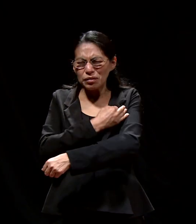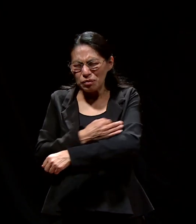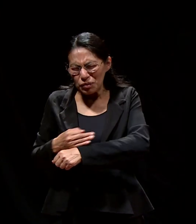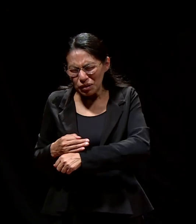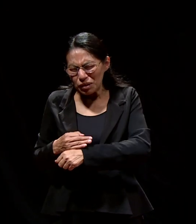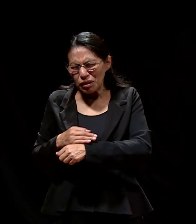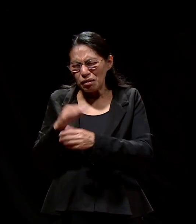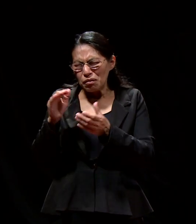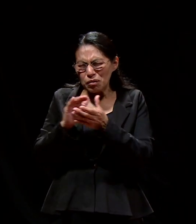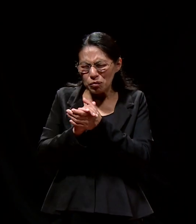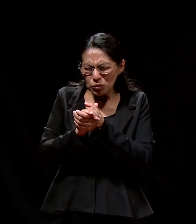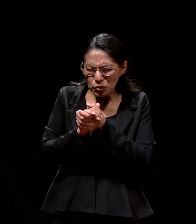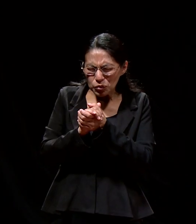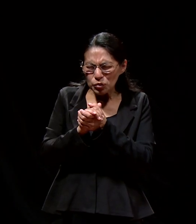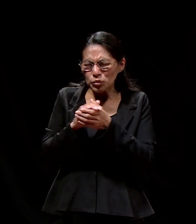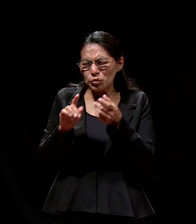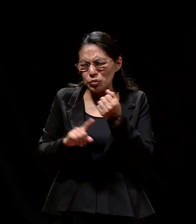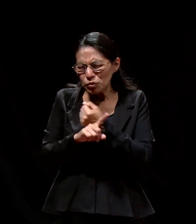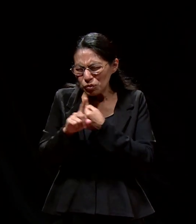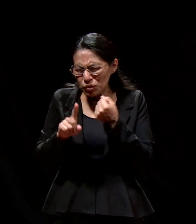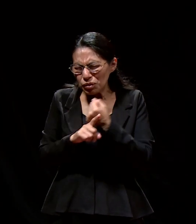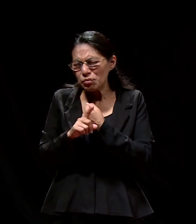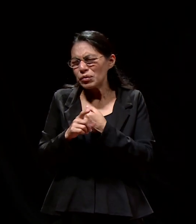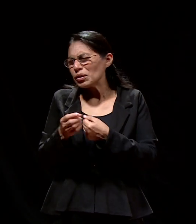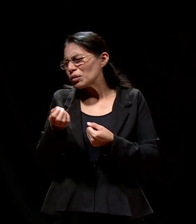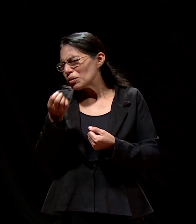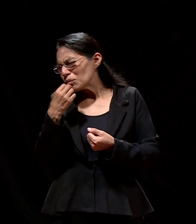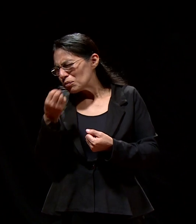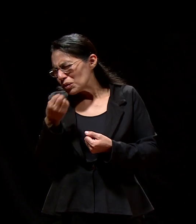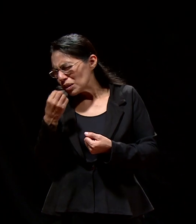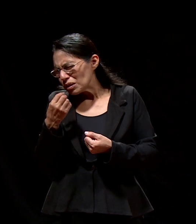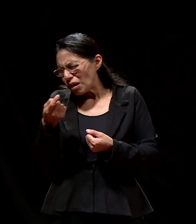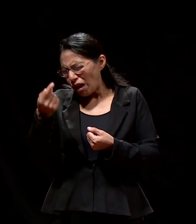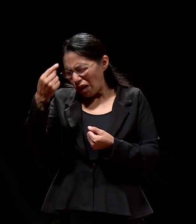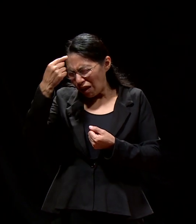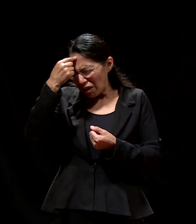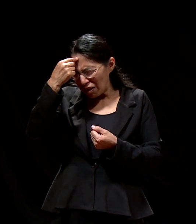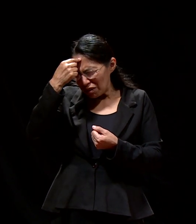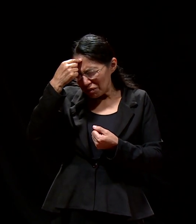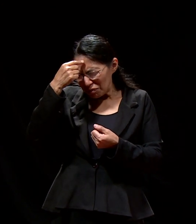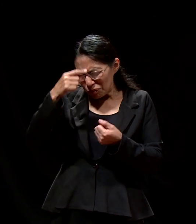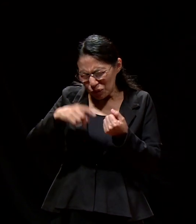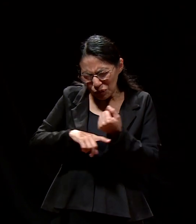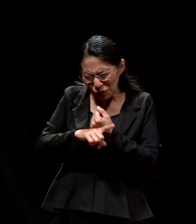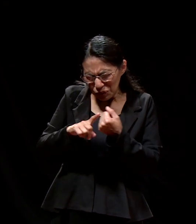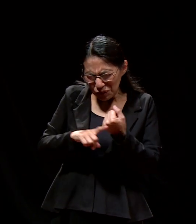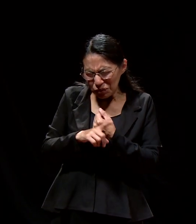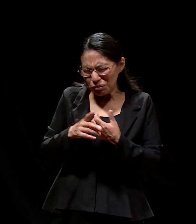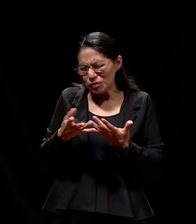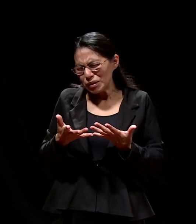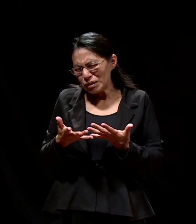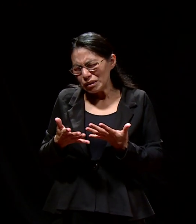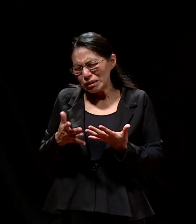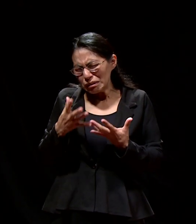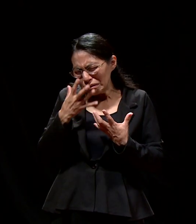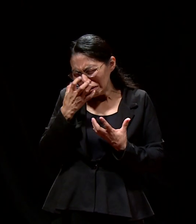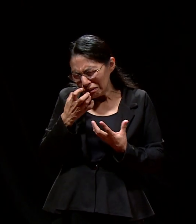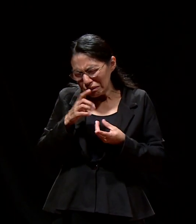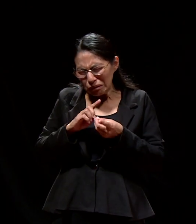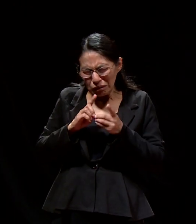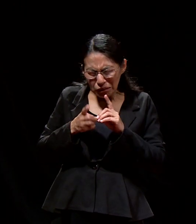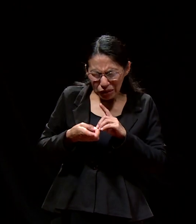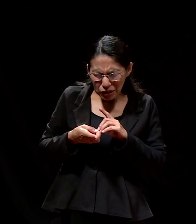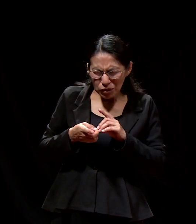pareja alimentación educación de los hijos rogamos pues o